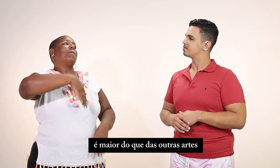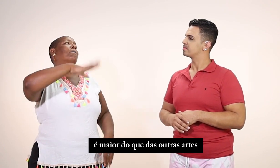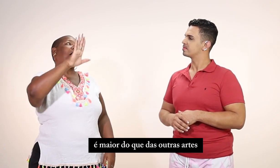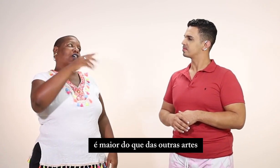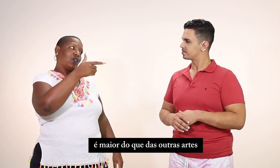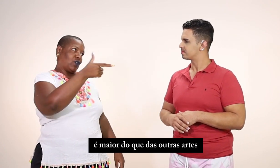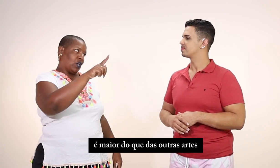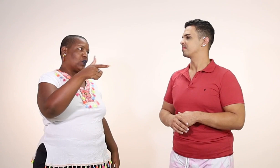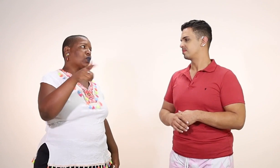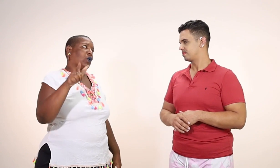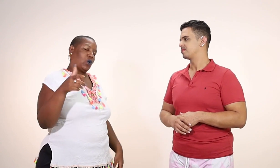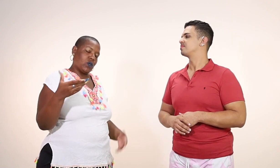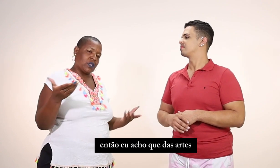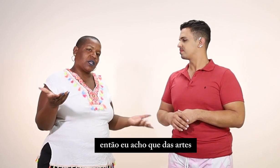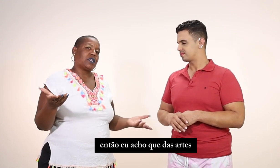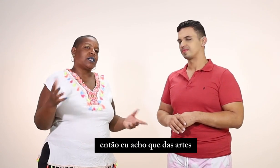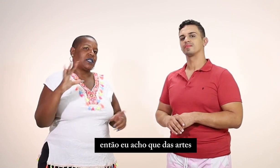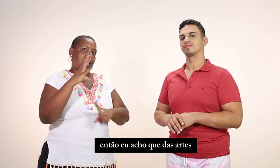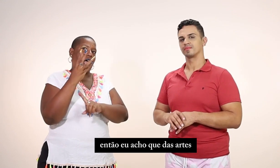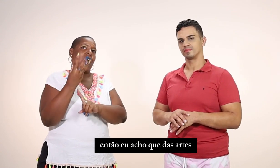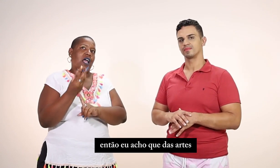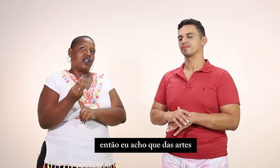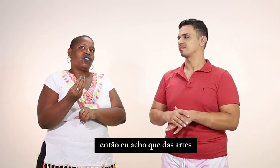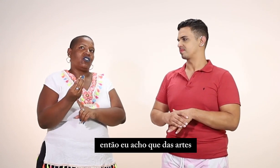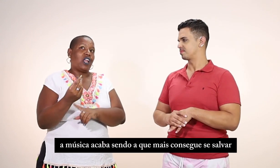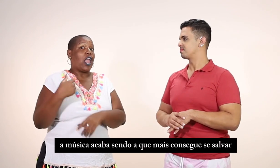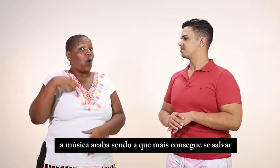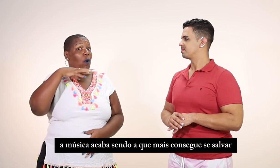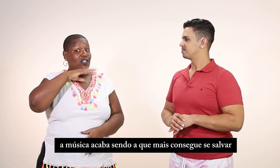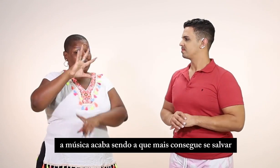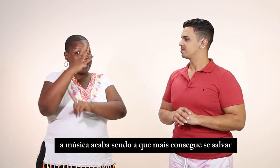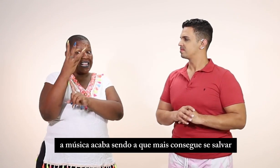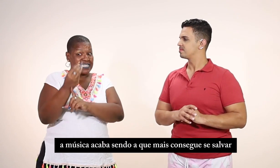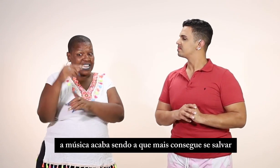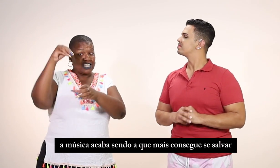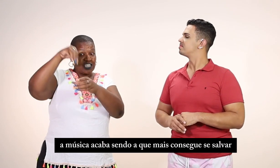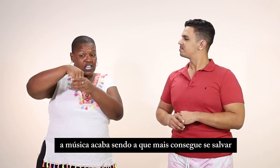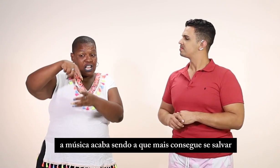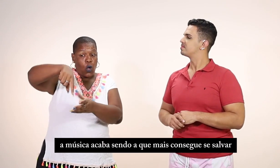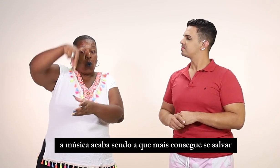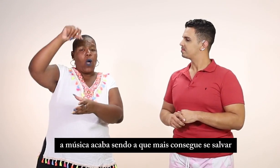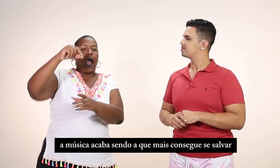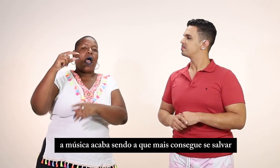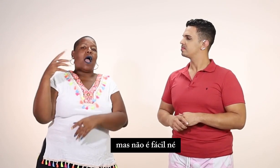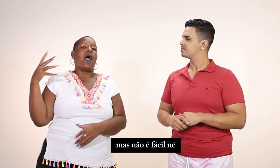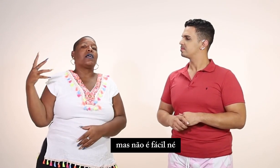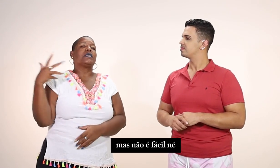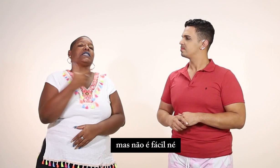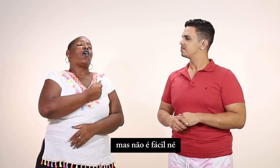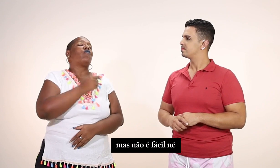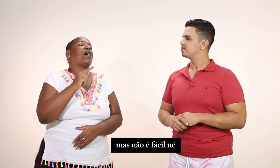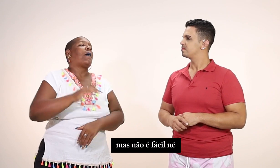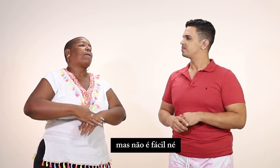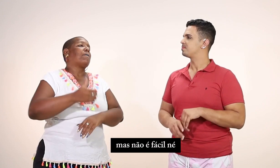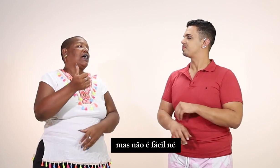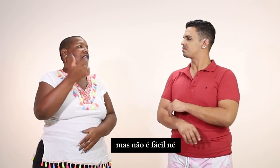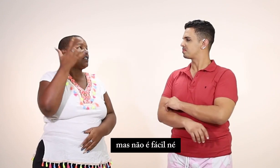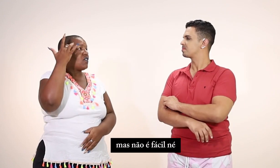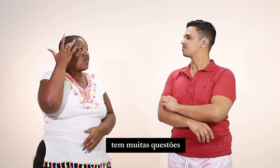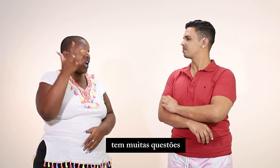outras artes. Então, eu acho que das artes a música acaba sendo a que mais consegue se salvar. Mas não é fácil. Né? Tem